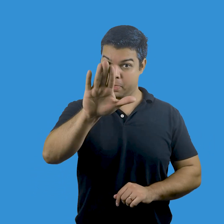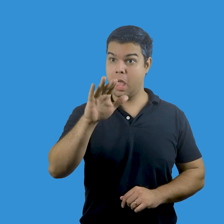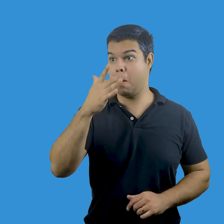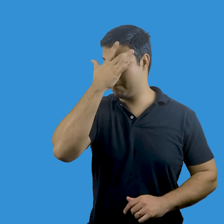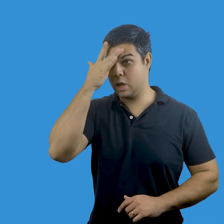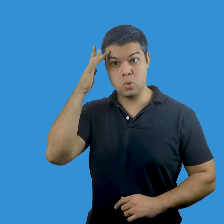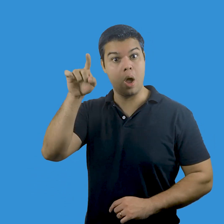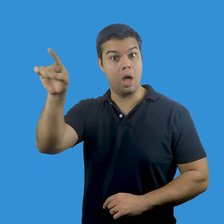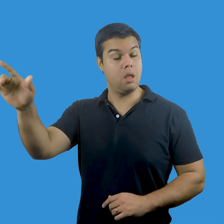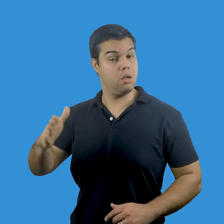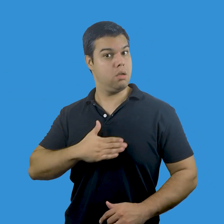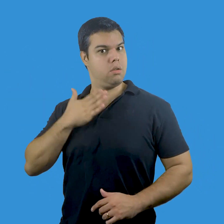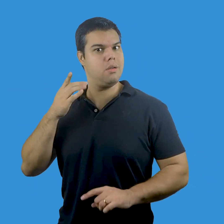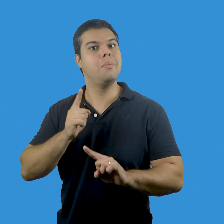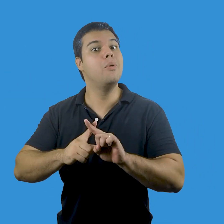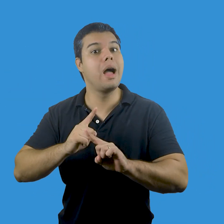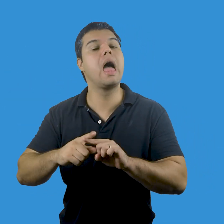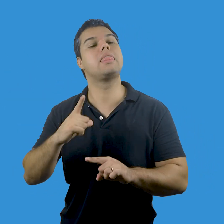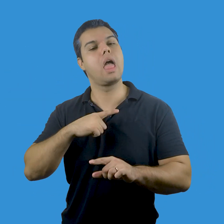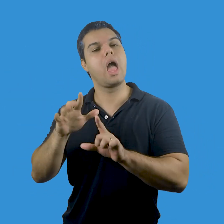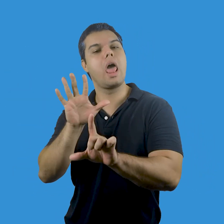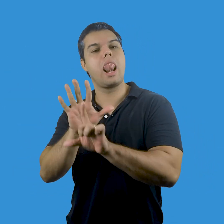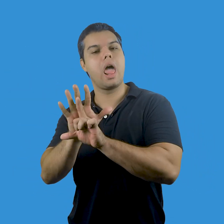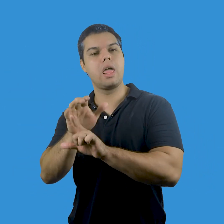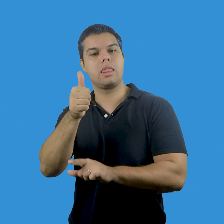uma língua reconhecida pela Lei